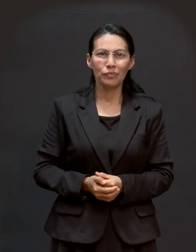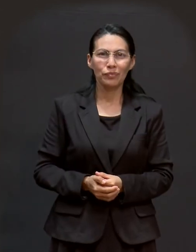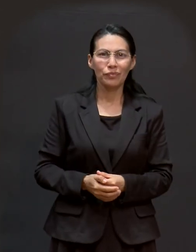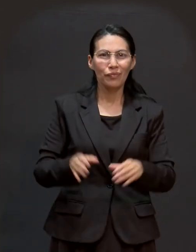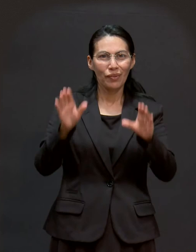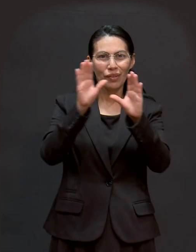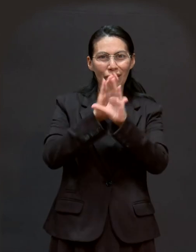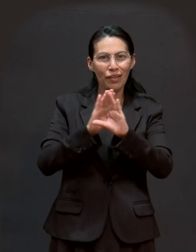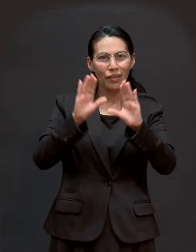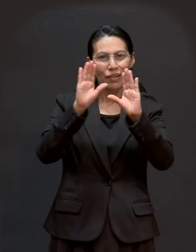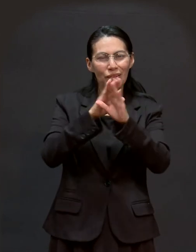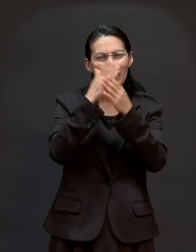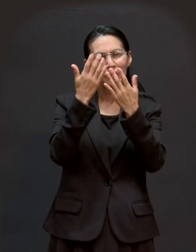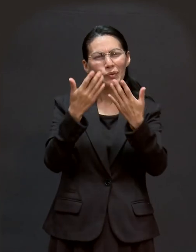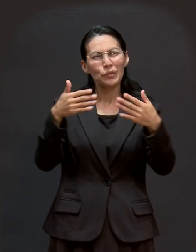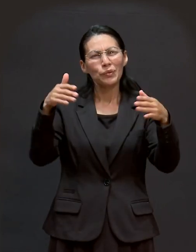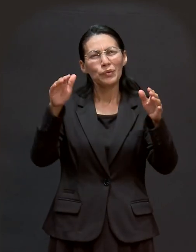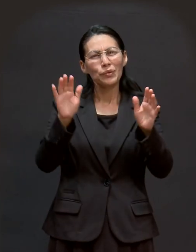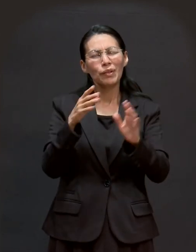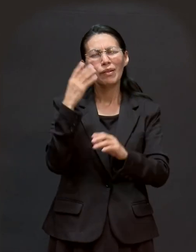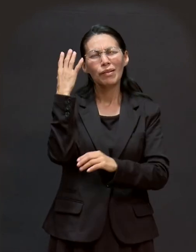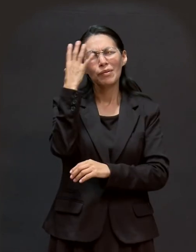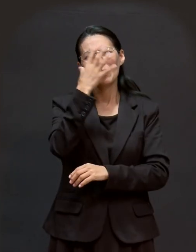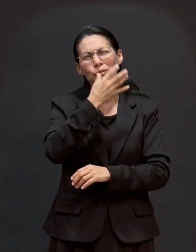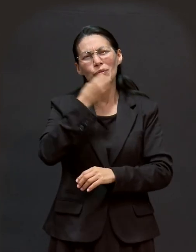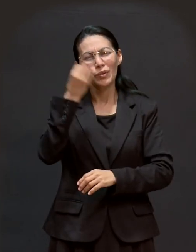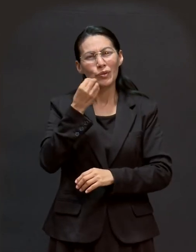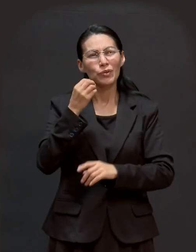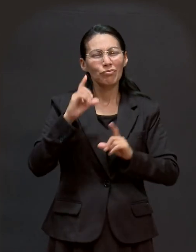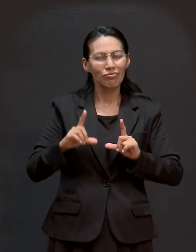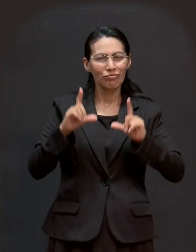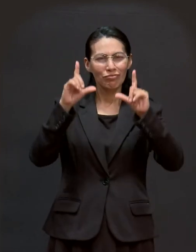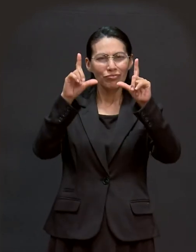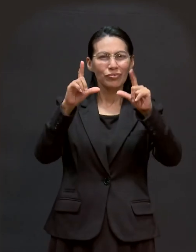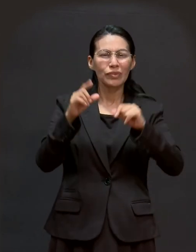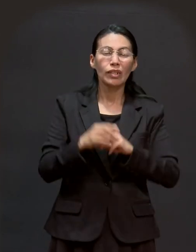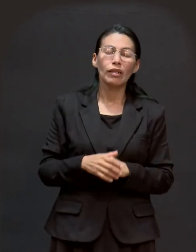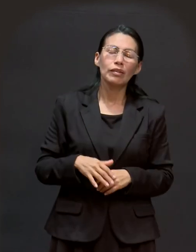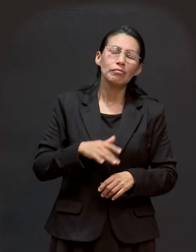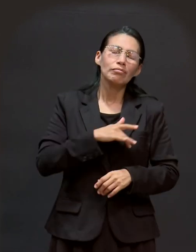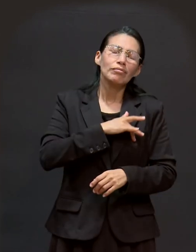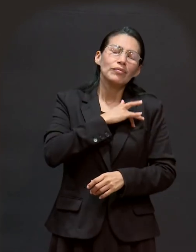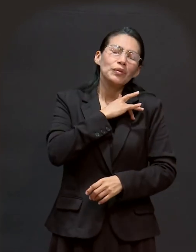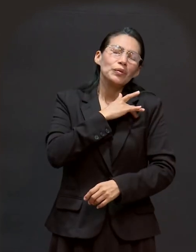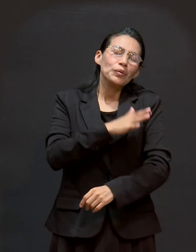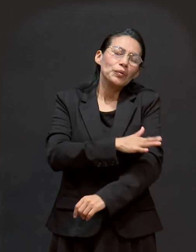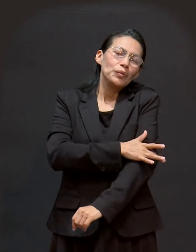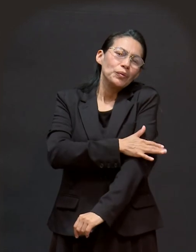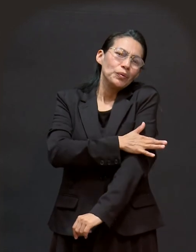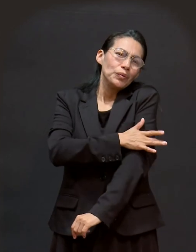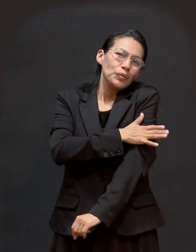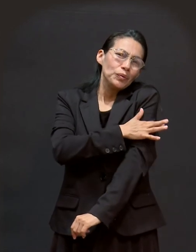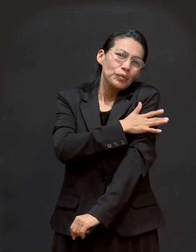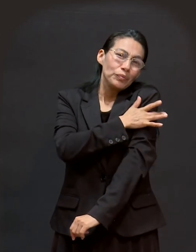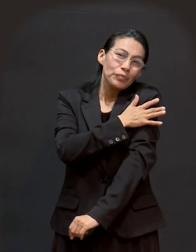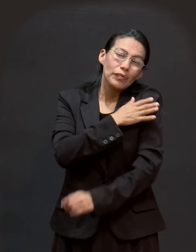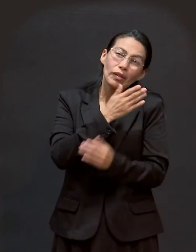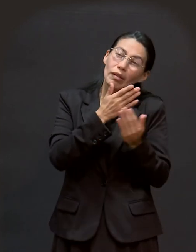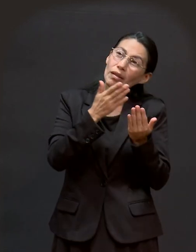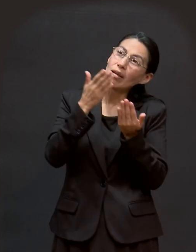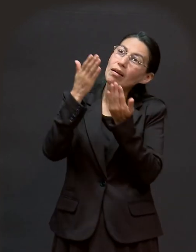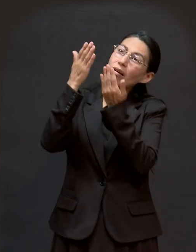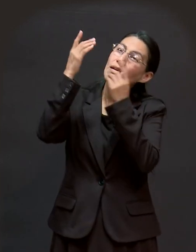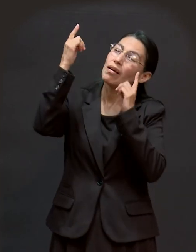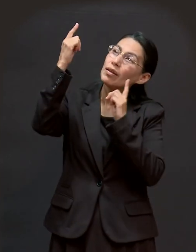programa vamos a escuchar una melodía que nos inspiren que nos eleve hasta el trono de la gracia de dios